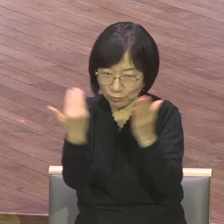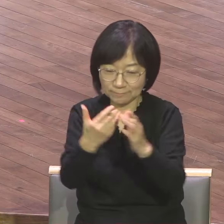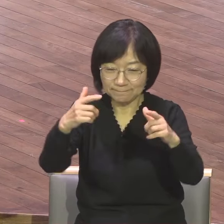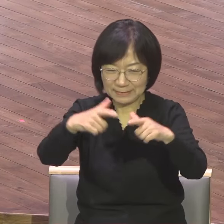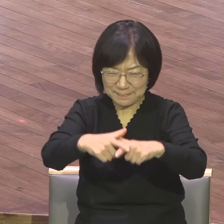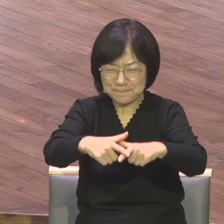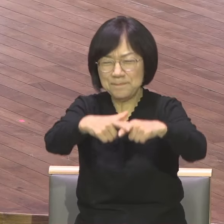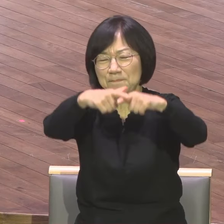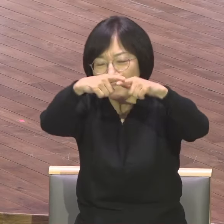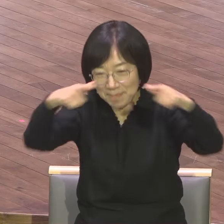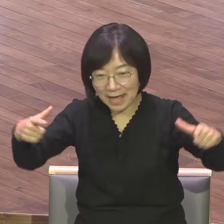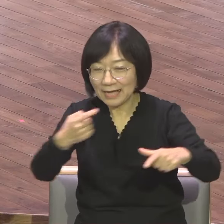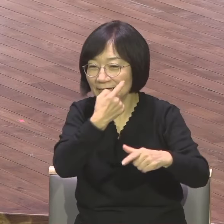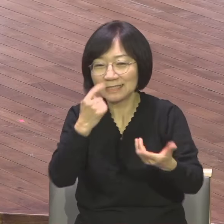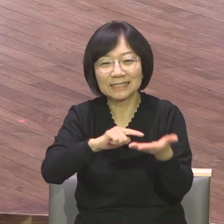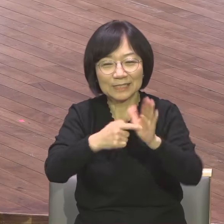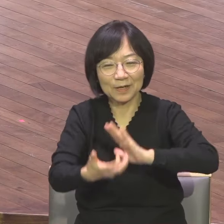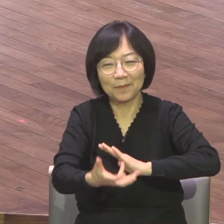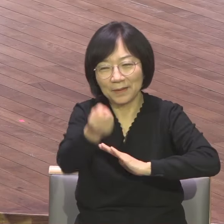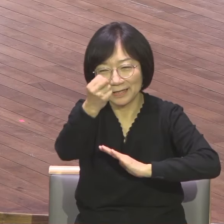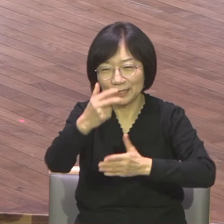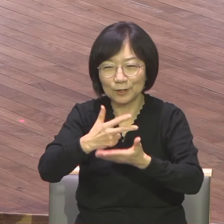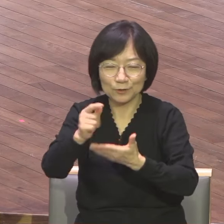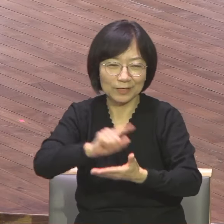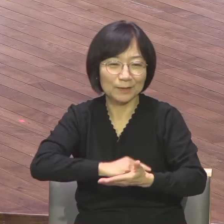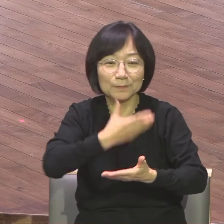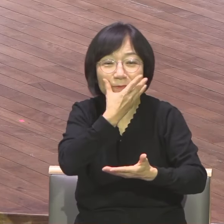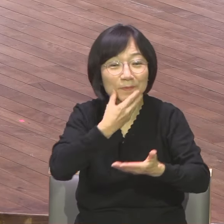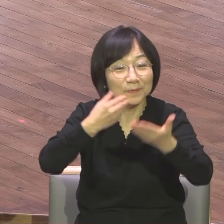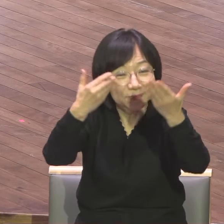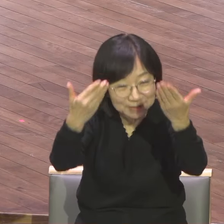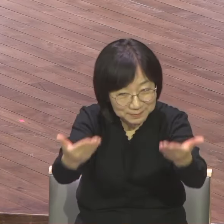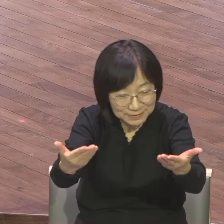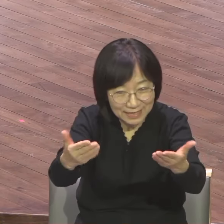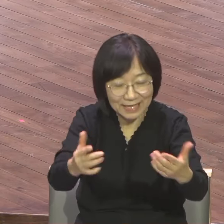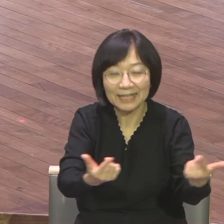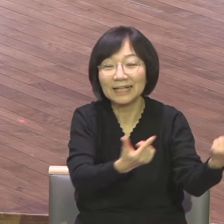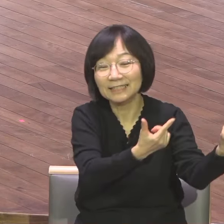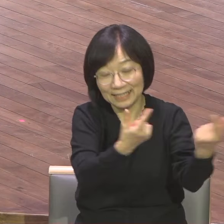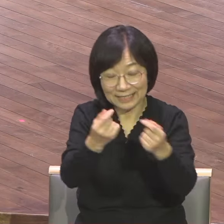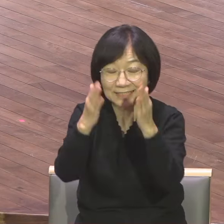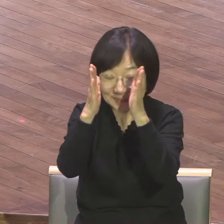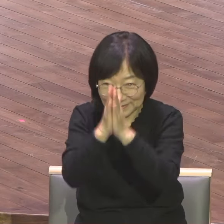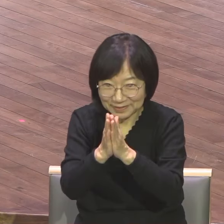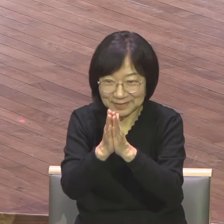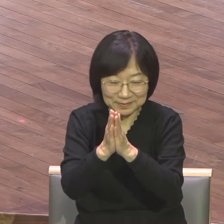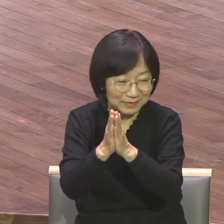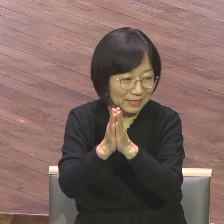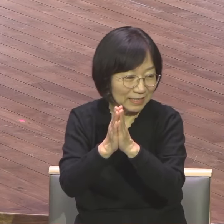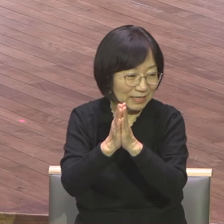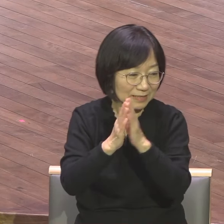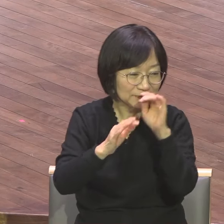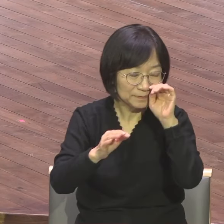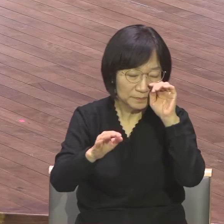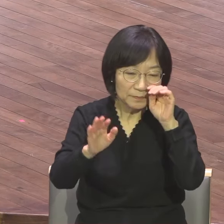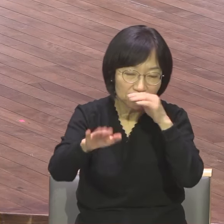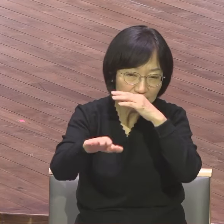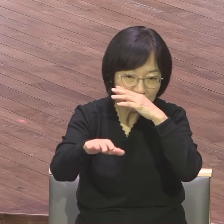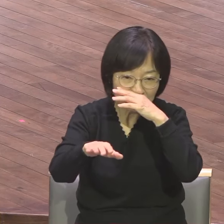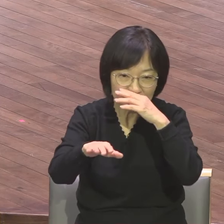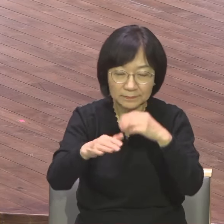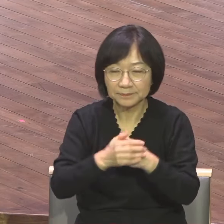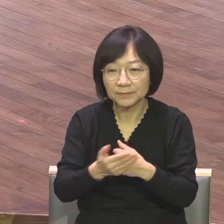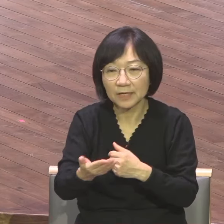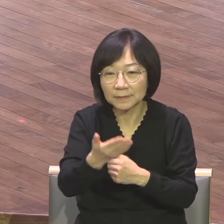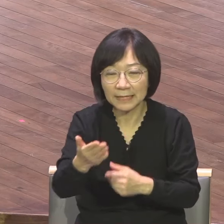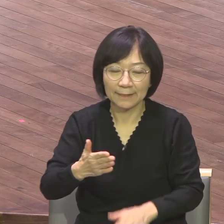넓혀나가는 증거 있기를 제물로 축복합니다. 자, 주신 말씀 생각하고 기도하겠습니다. 하나님께 간절히 기도하세요. 복음 하나님